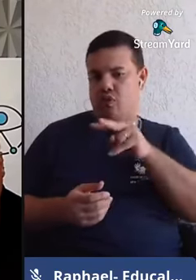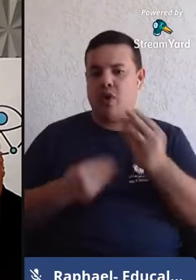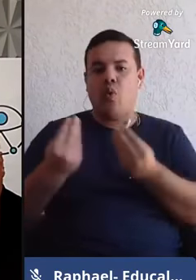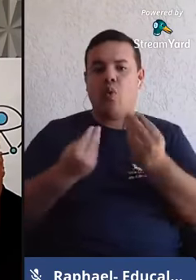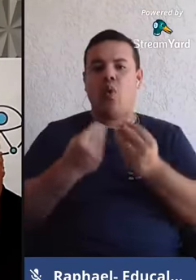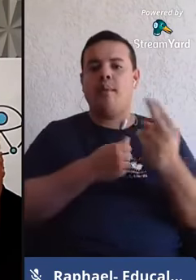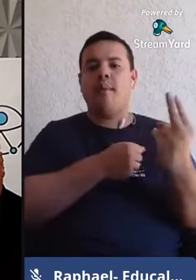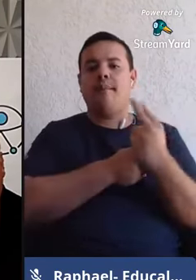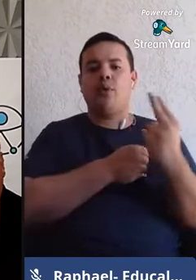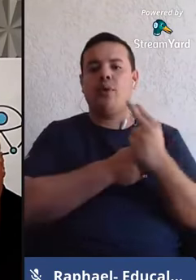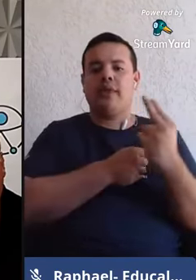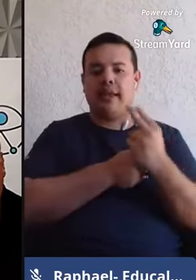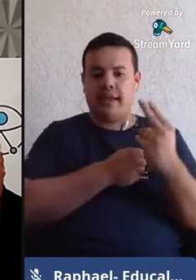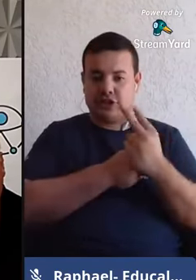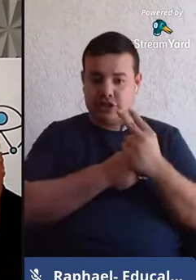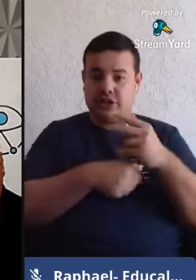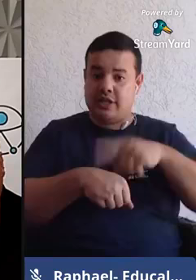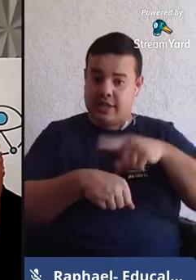protegemos nesse